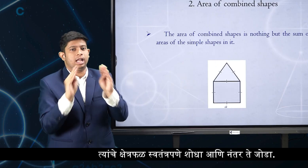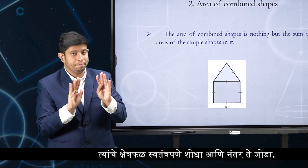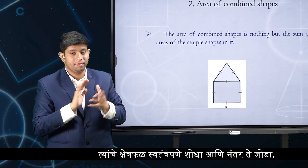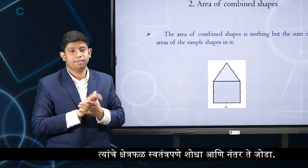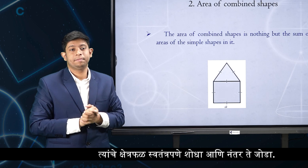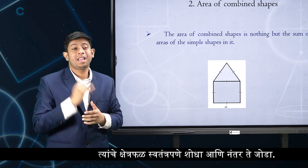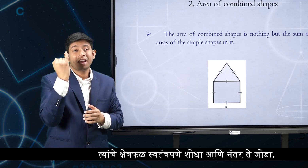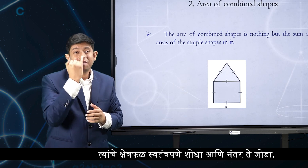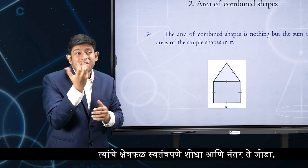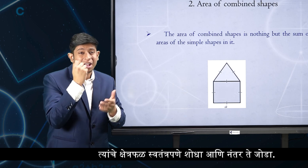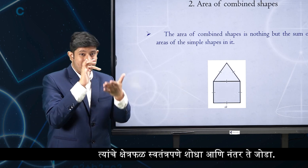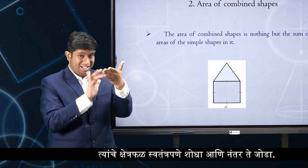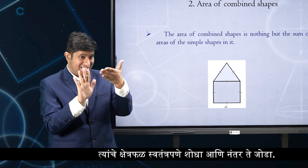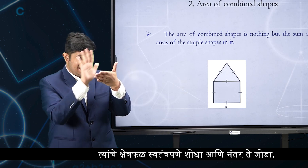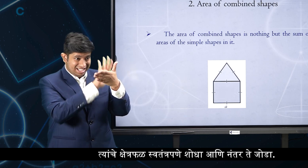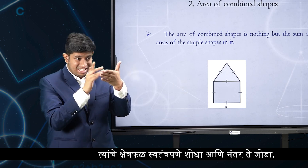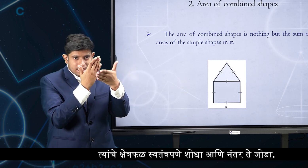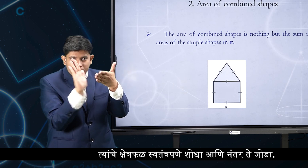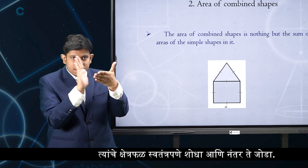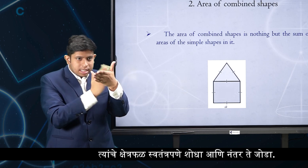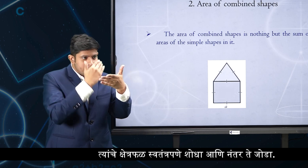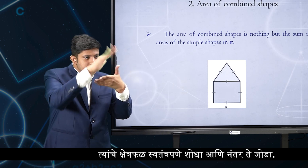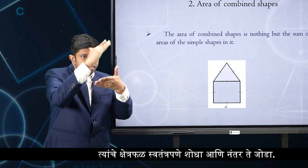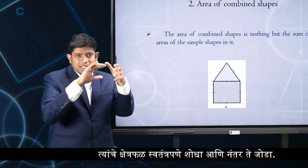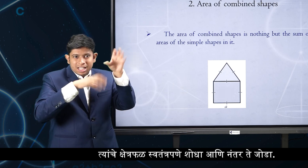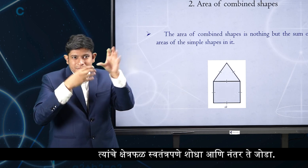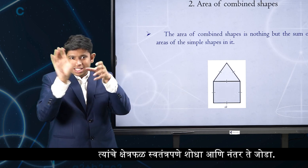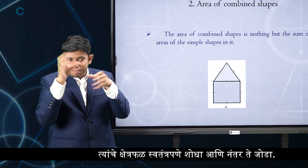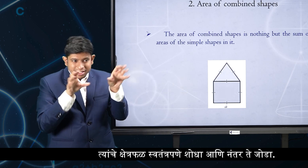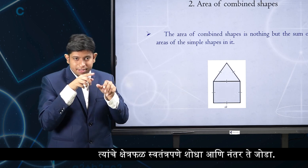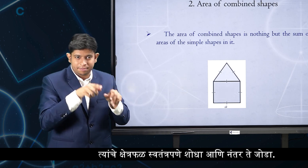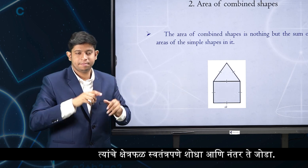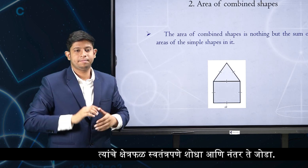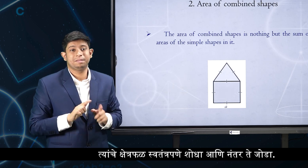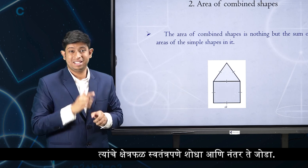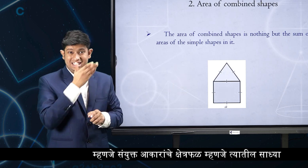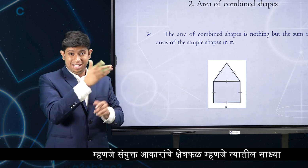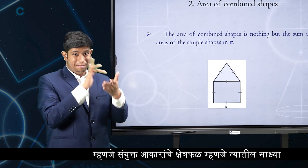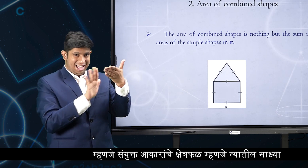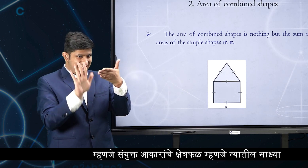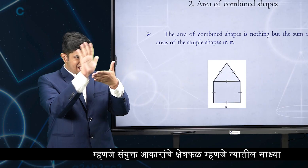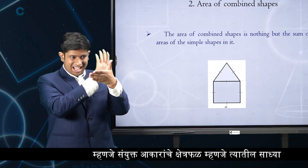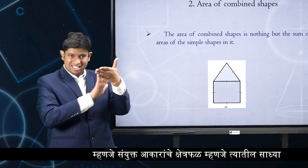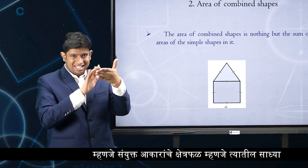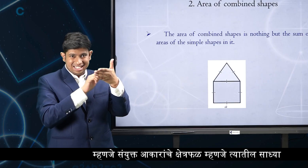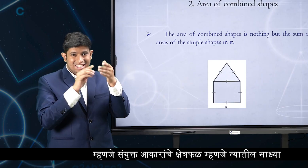विभागा. त्यांचे क्षेत्रफळ स्वतंत्रपणे शोधा आणि नंतर ते जोडा. म्हणजे संयुक्त